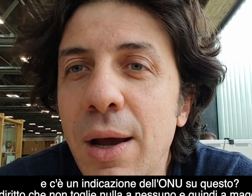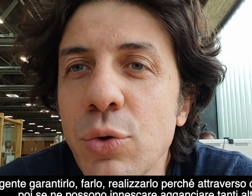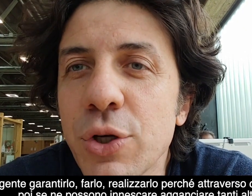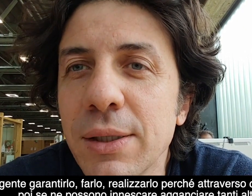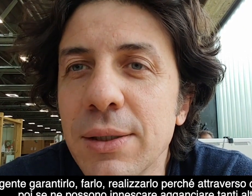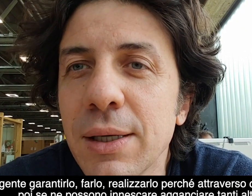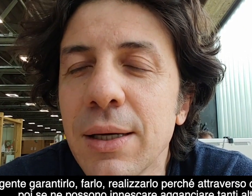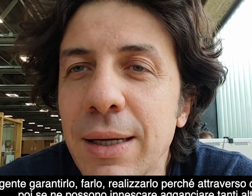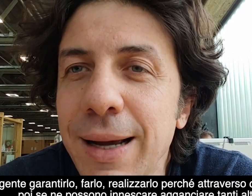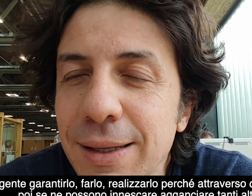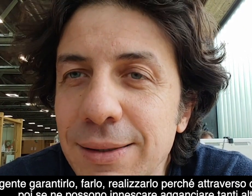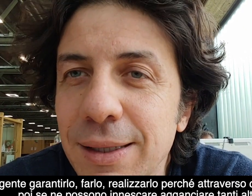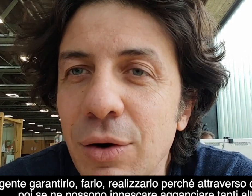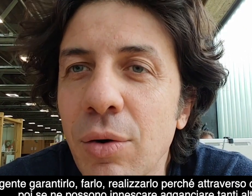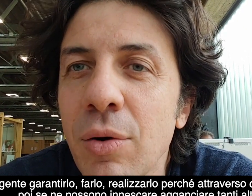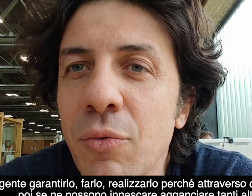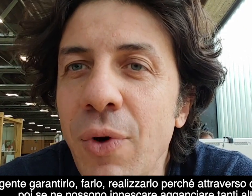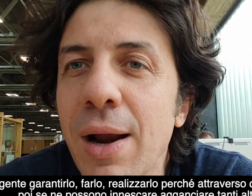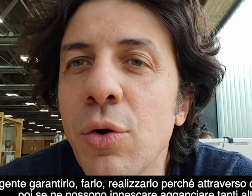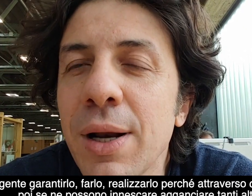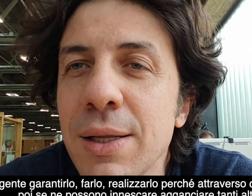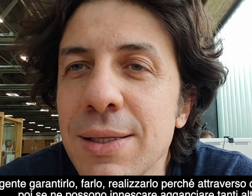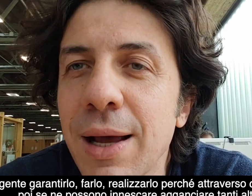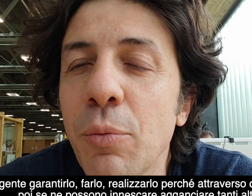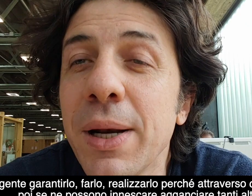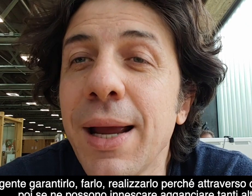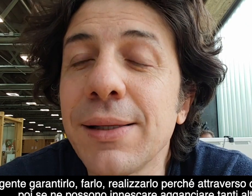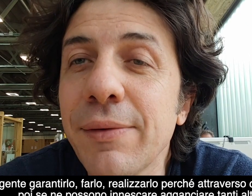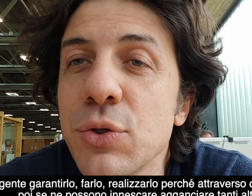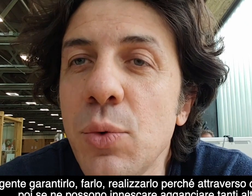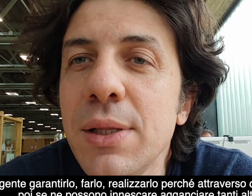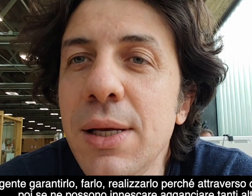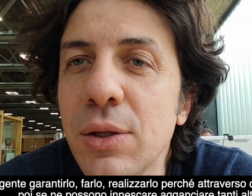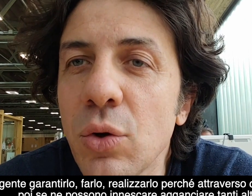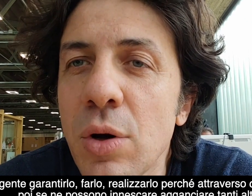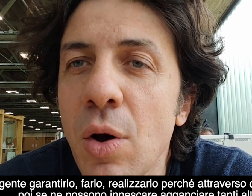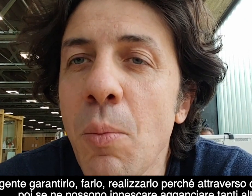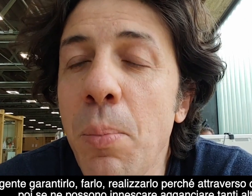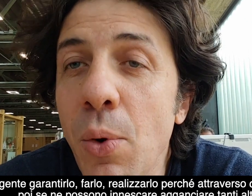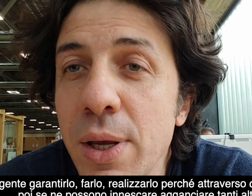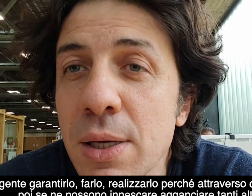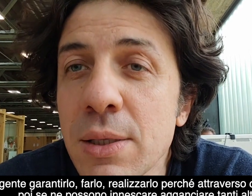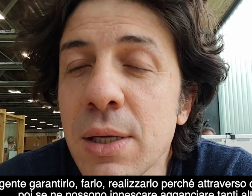urgente garantirlo farlo realizzarlo perché attraverso quel diritto poi se ne